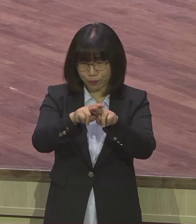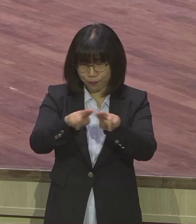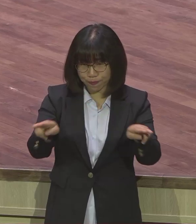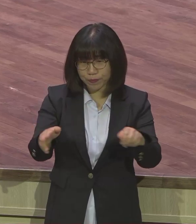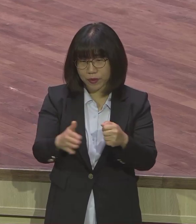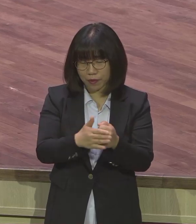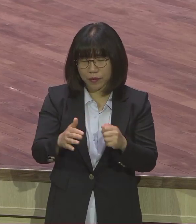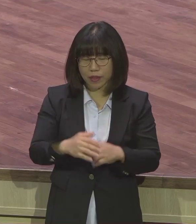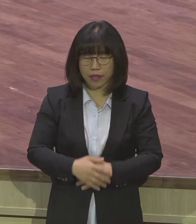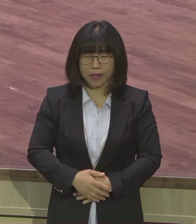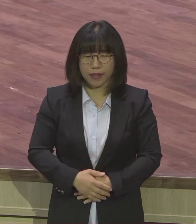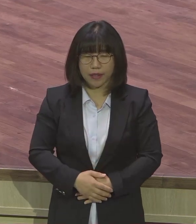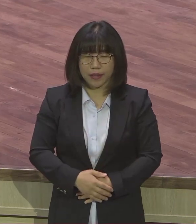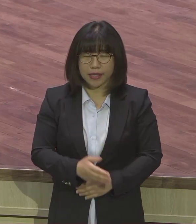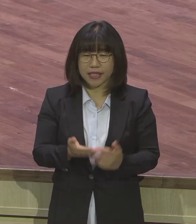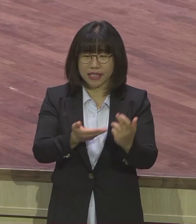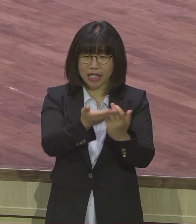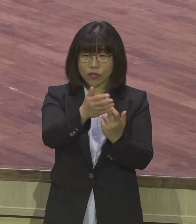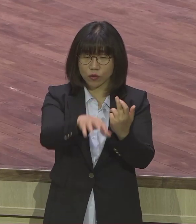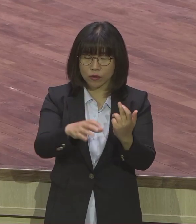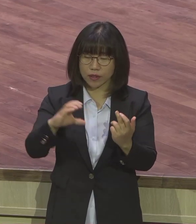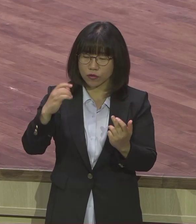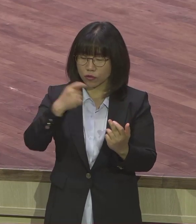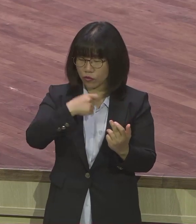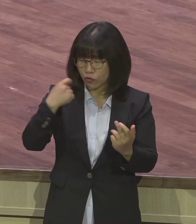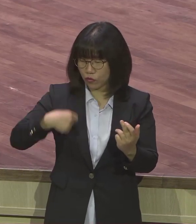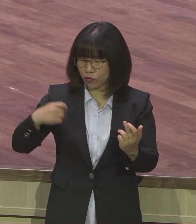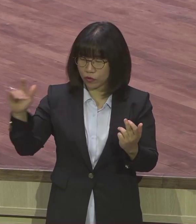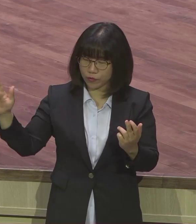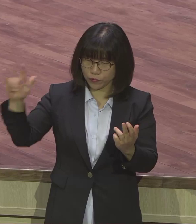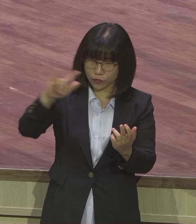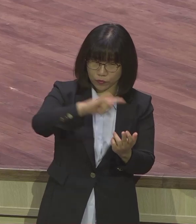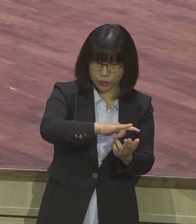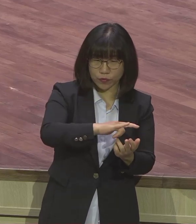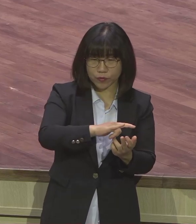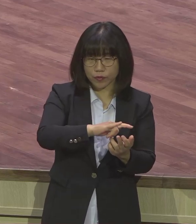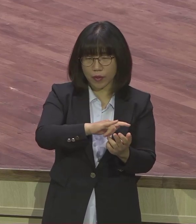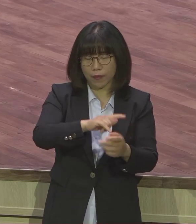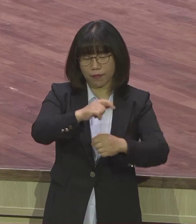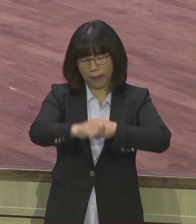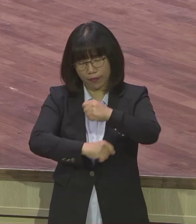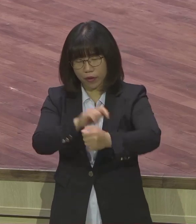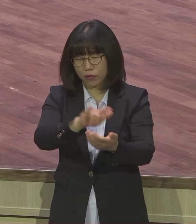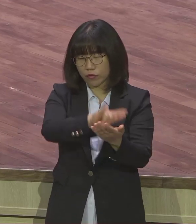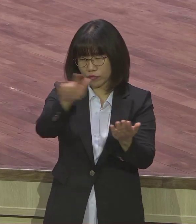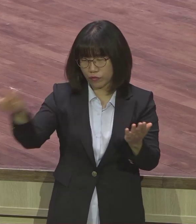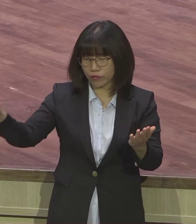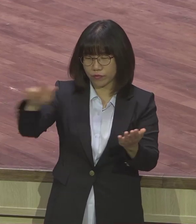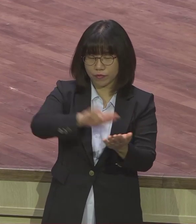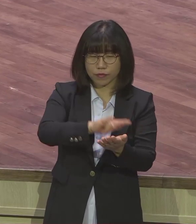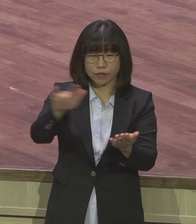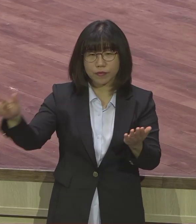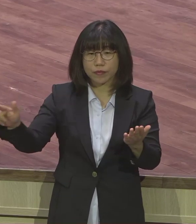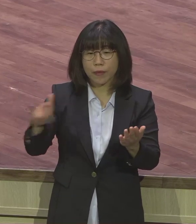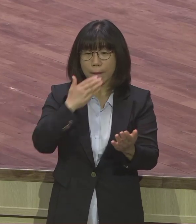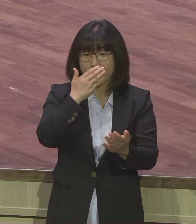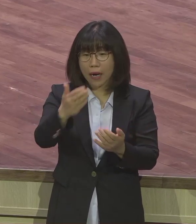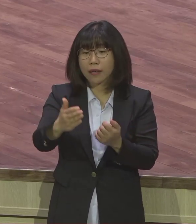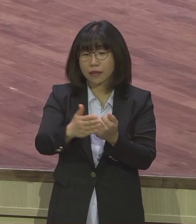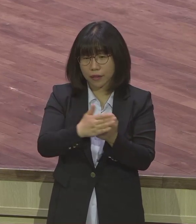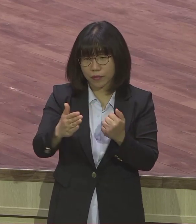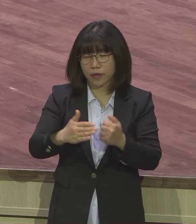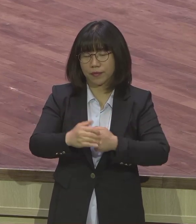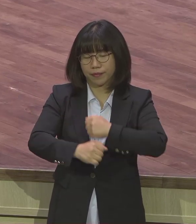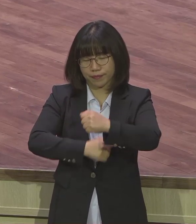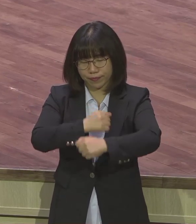제주도가 그렇게 관광 특구가 돼가지고 마음대로 훈련할 수 있고 오고 가고 할 수가 있는 곳이기 때문에